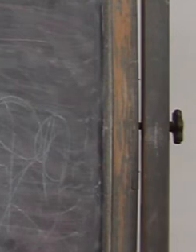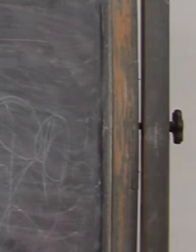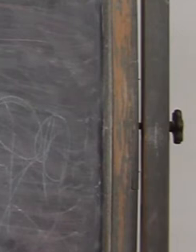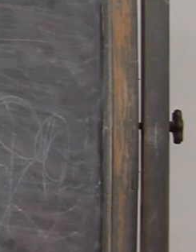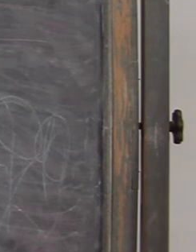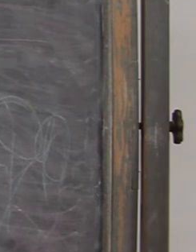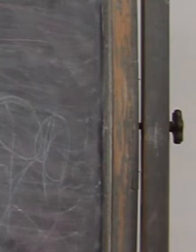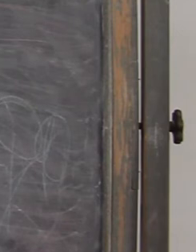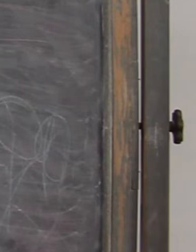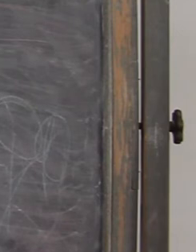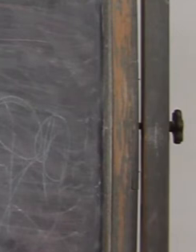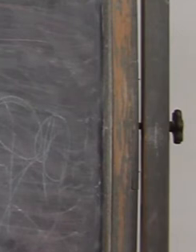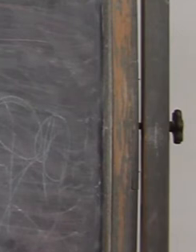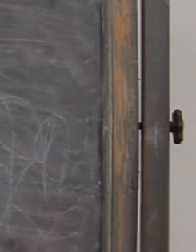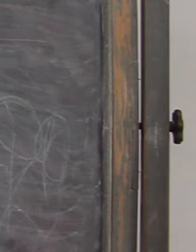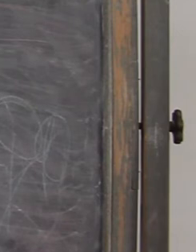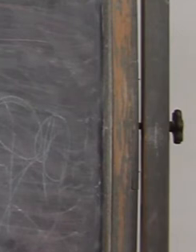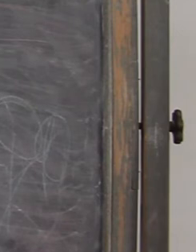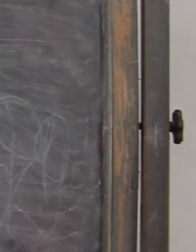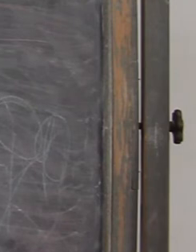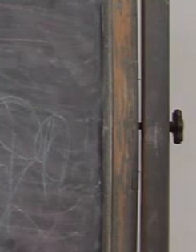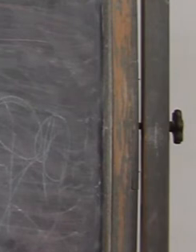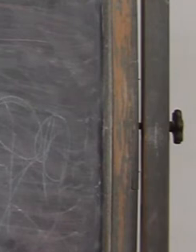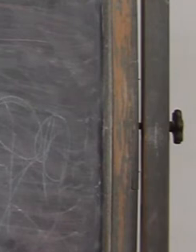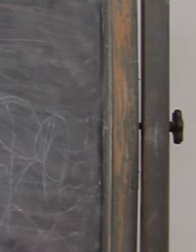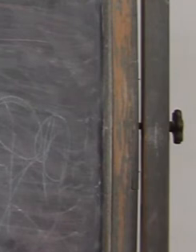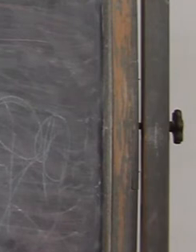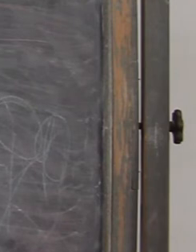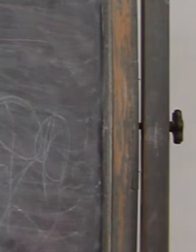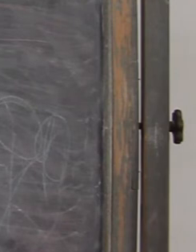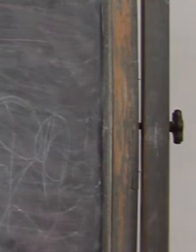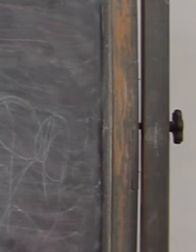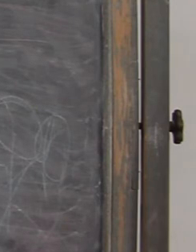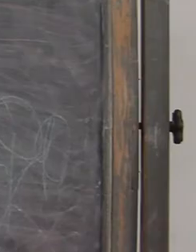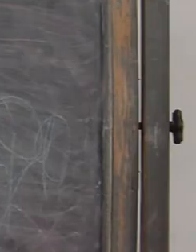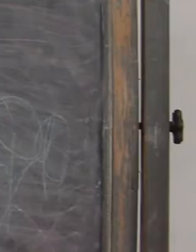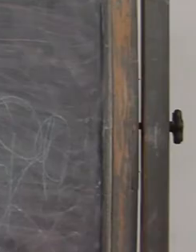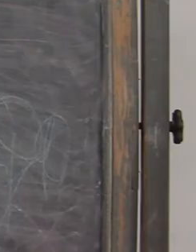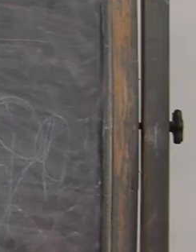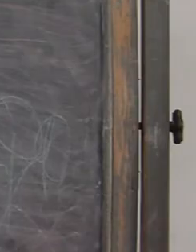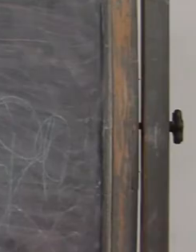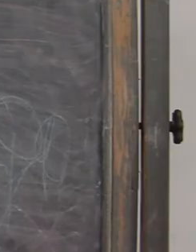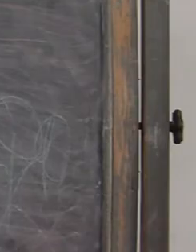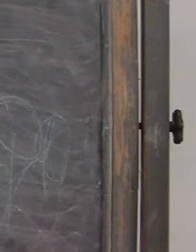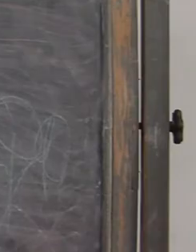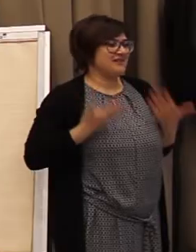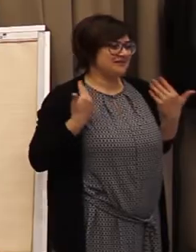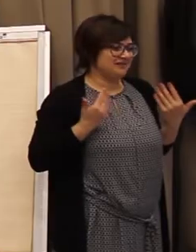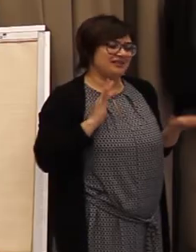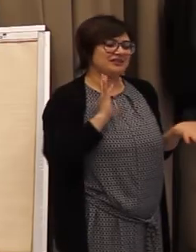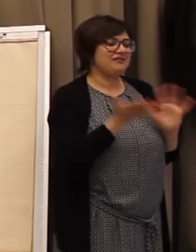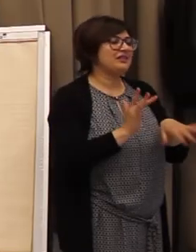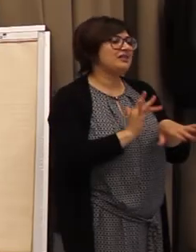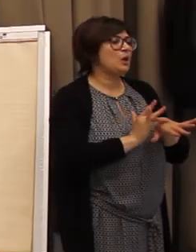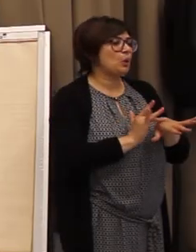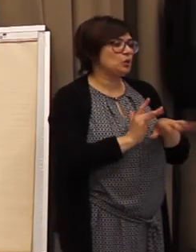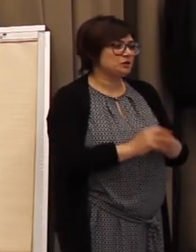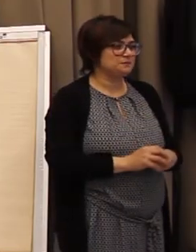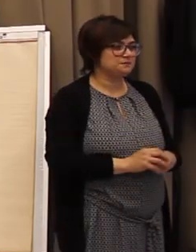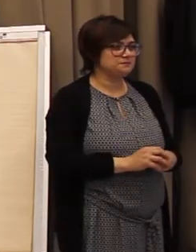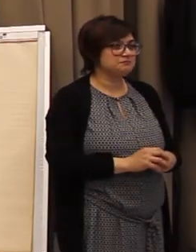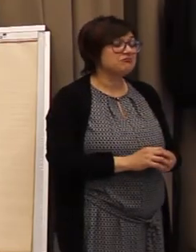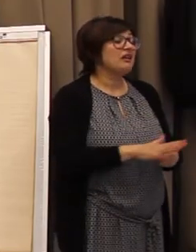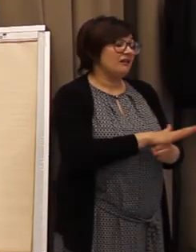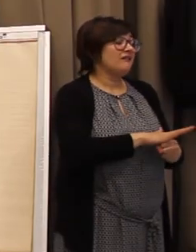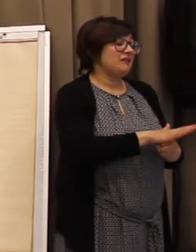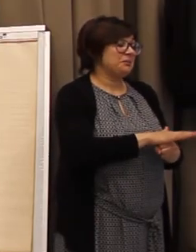tutte le persone della società, abbiamo un costato bianco, un costato nero. La famiglia è molto